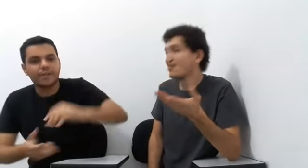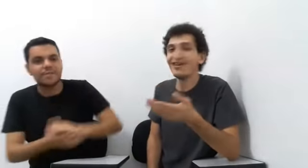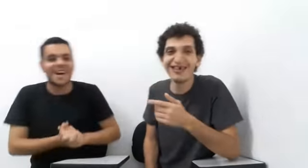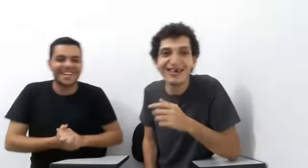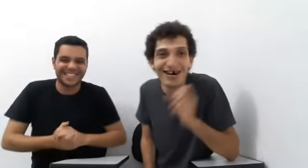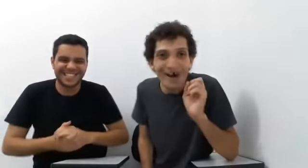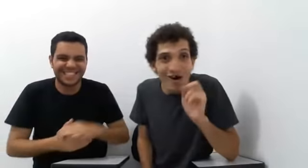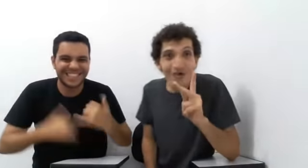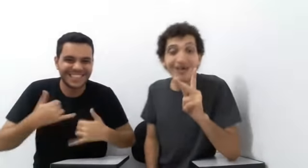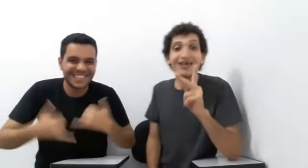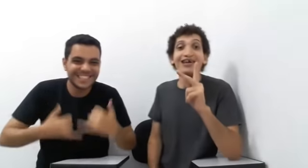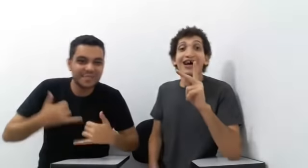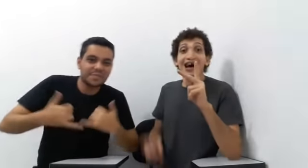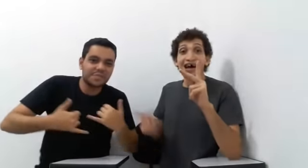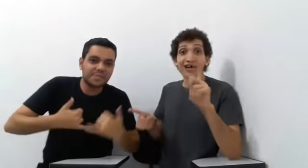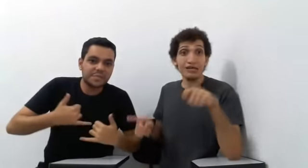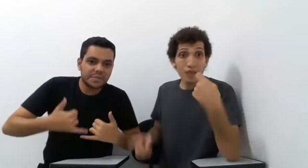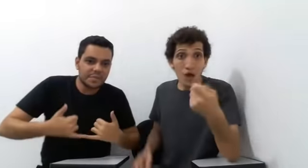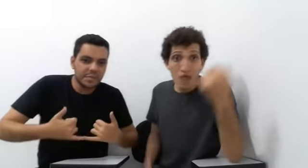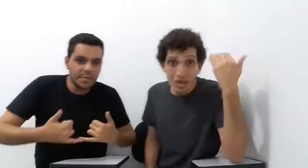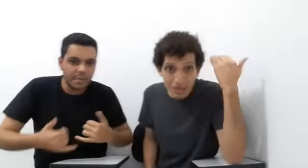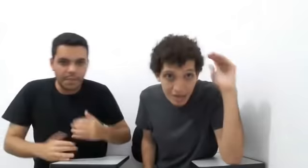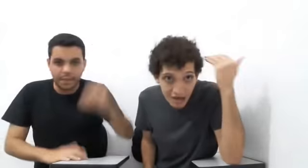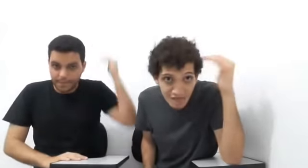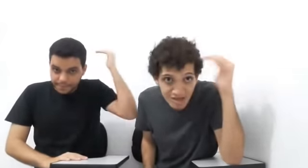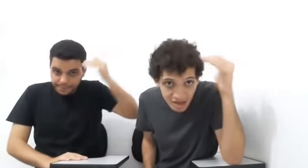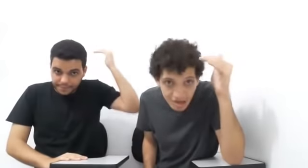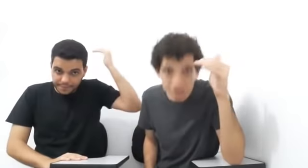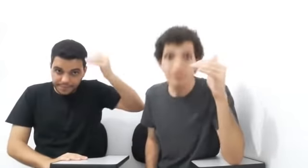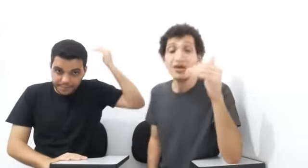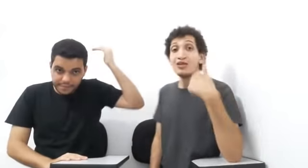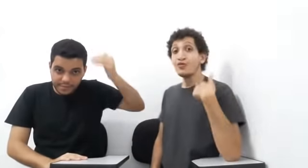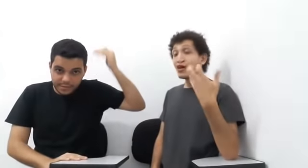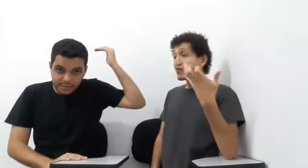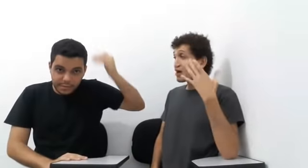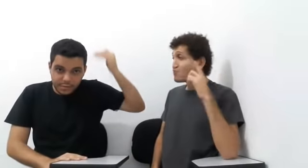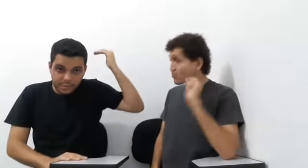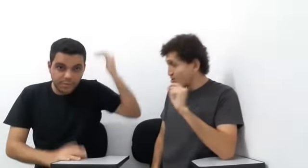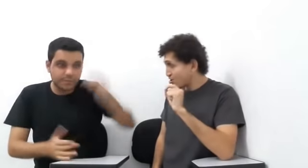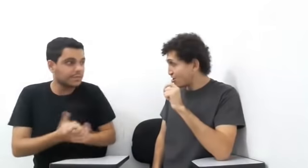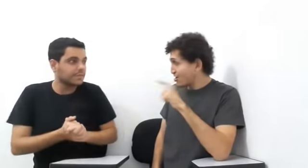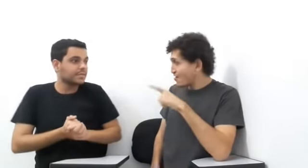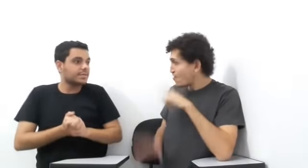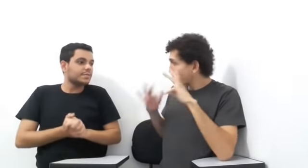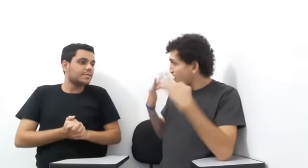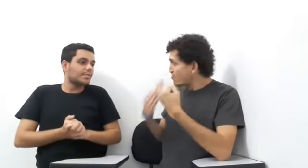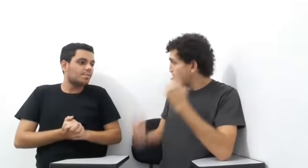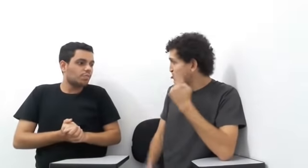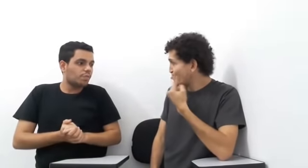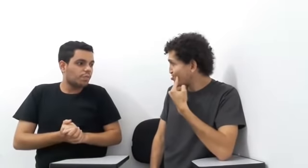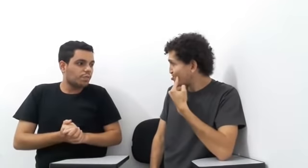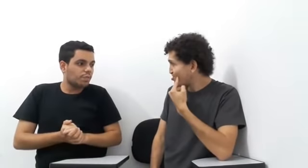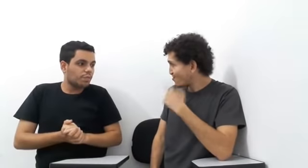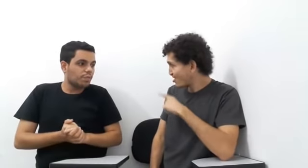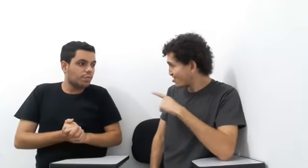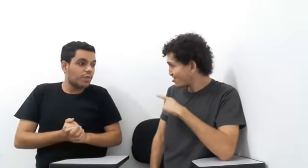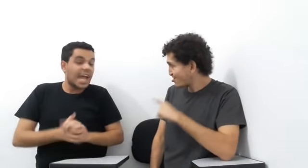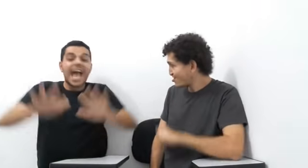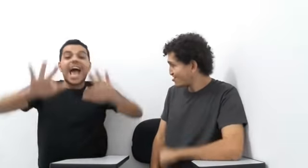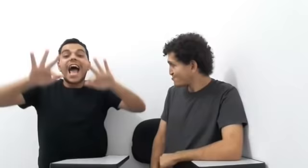lá. Sinal dele já sabe esse. Eu quero saber o quê? Tem família sua? Tem?